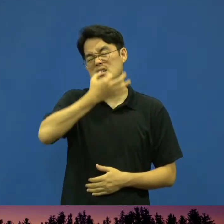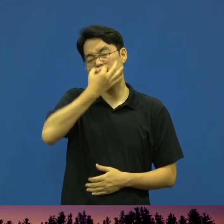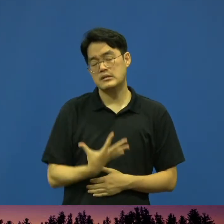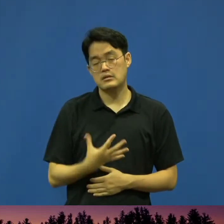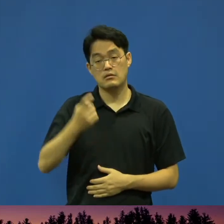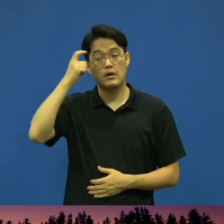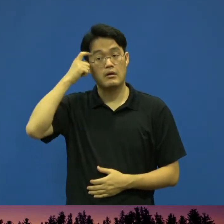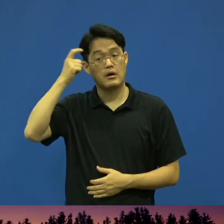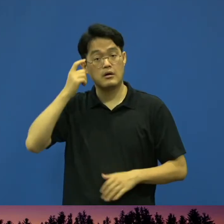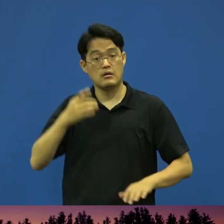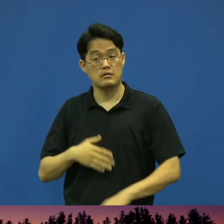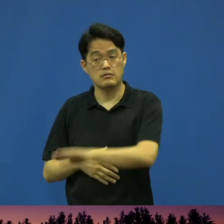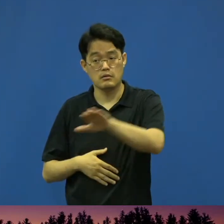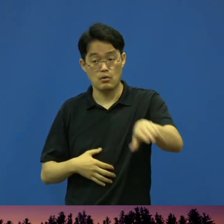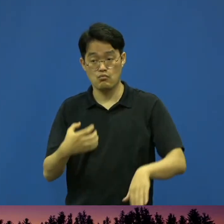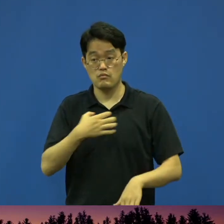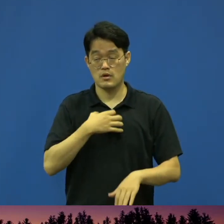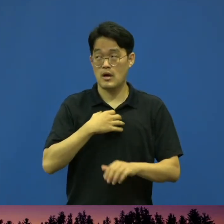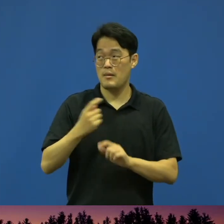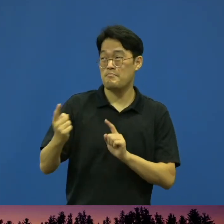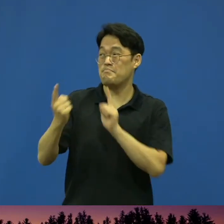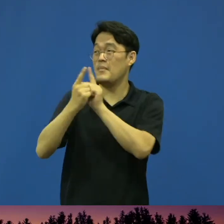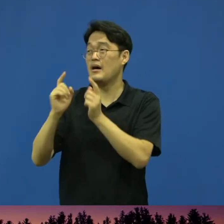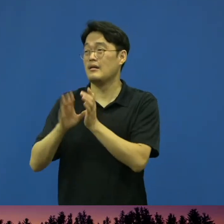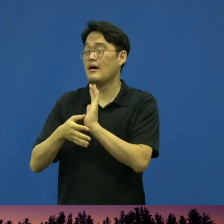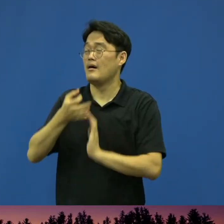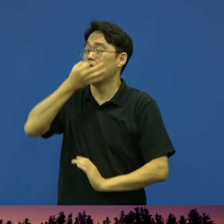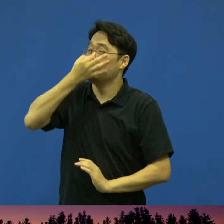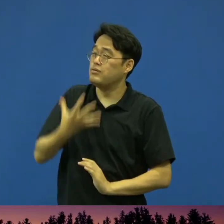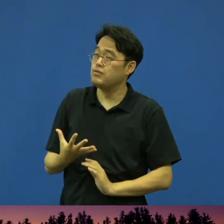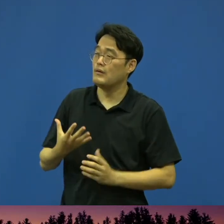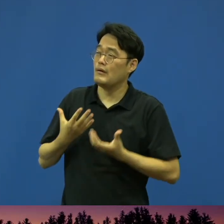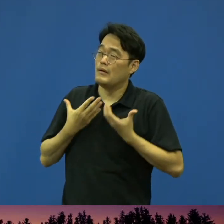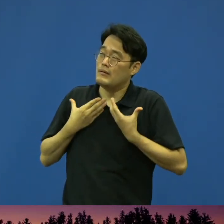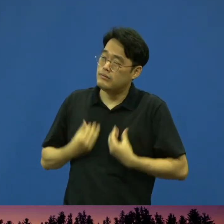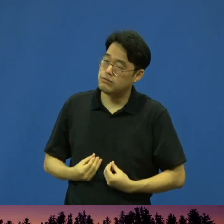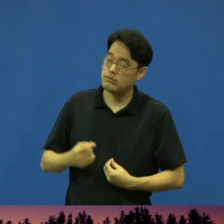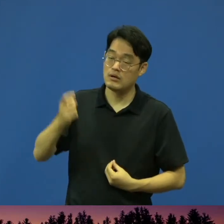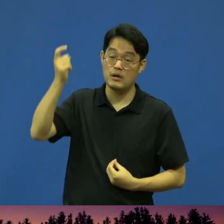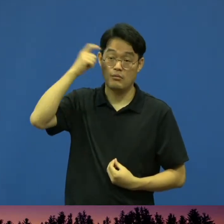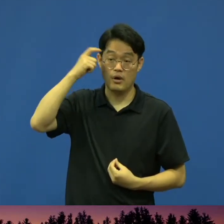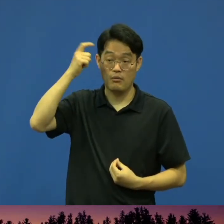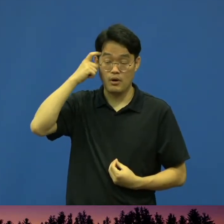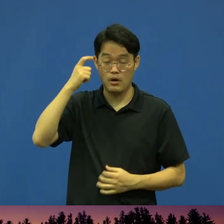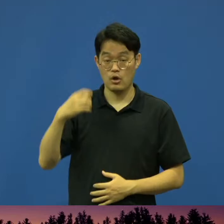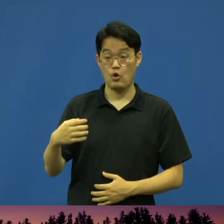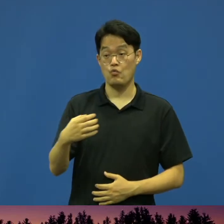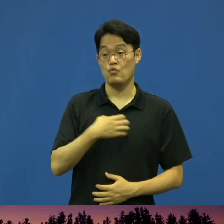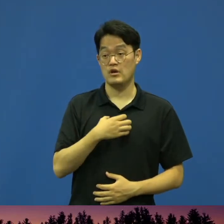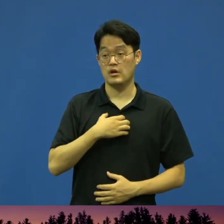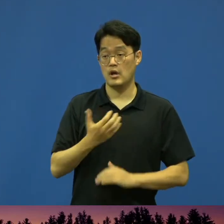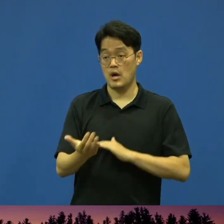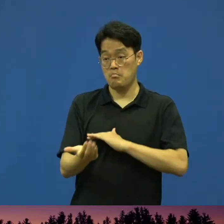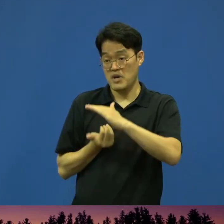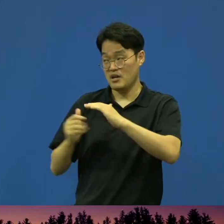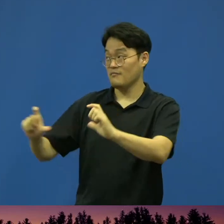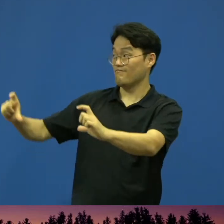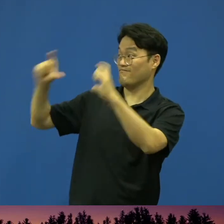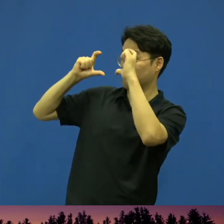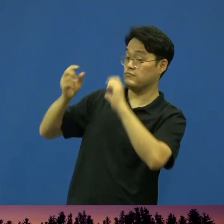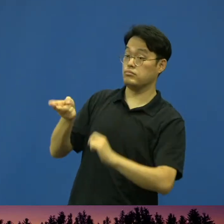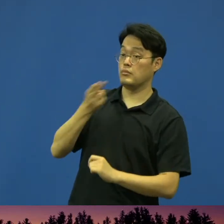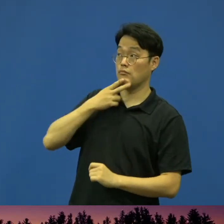왜 우리가 위기를 맞이할 때 우리가 힘이 들까요? 위기는 예고 없이 불어온다는 거예요. 위기는 우리의